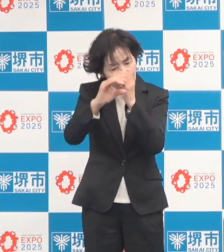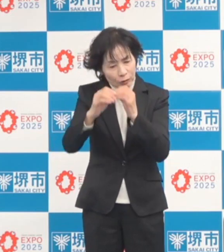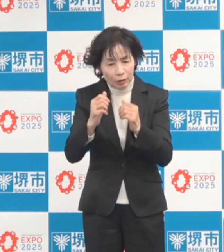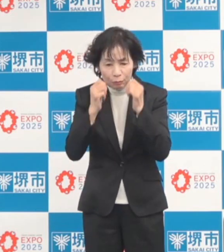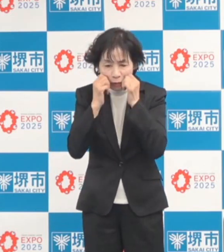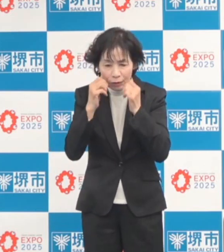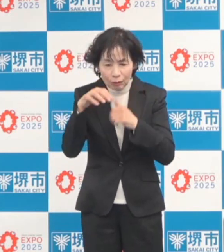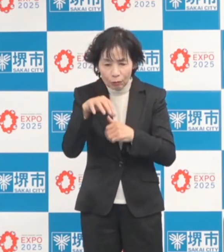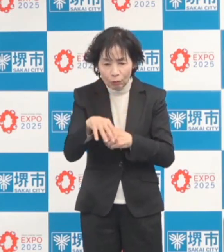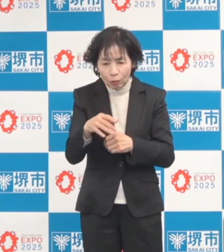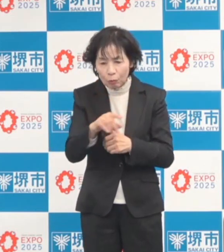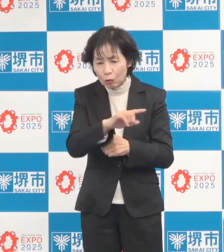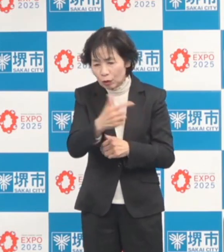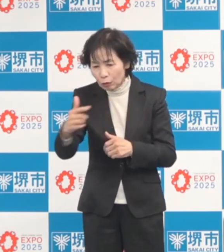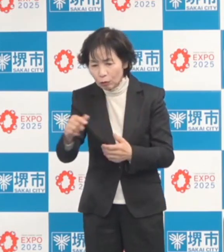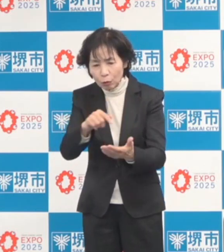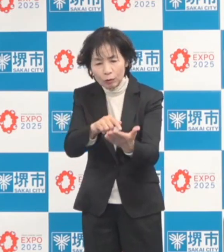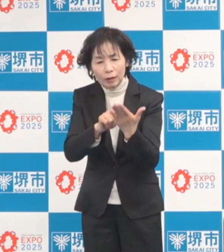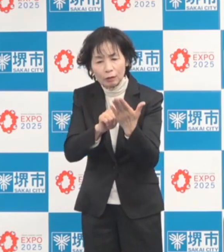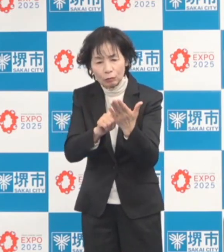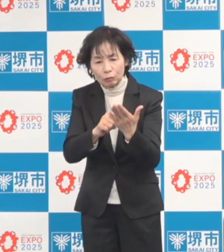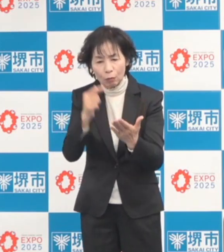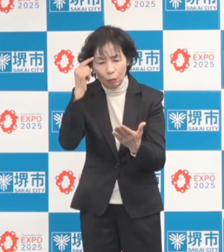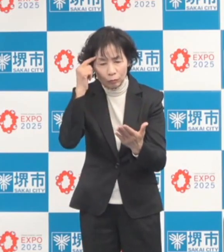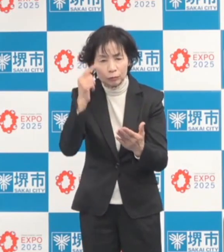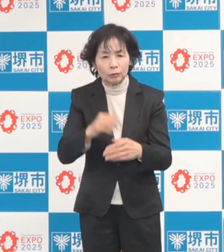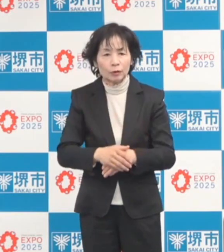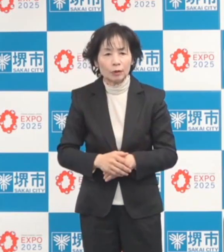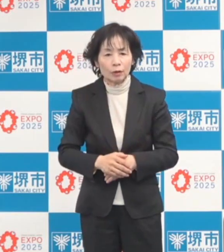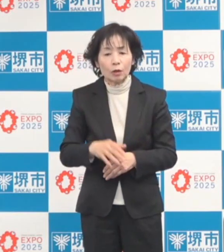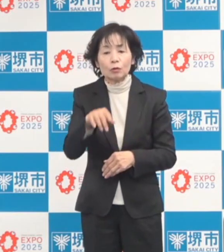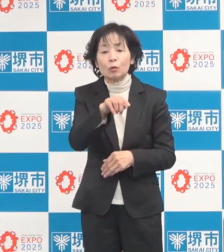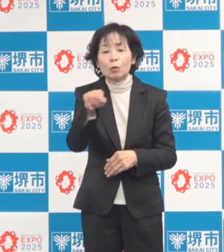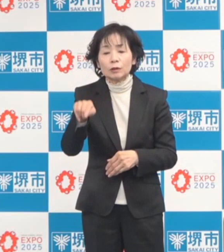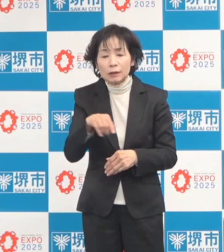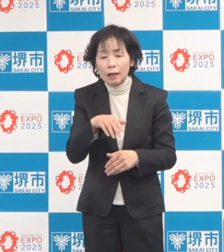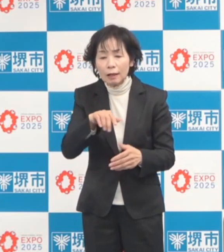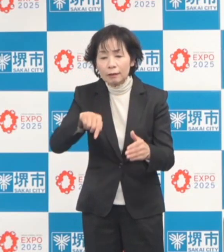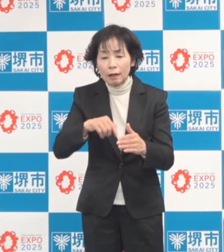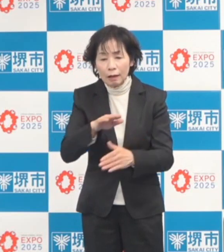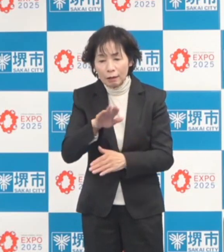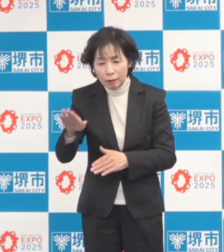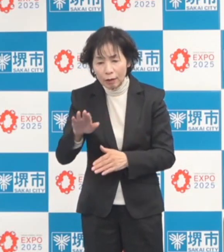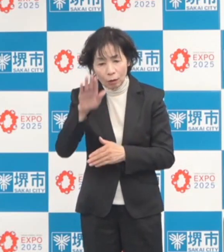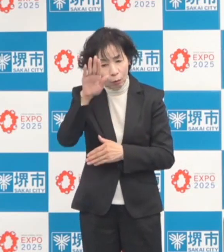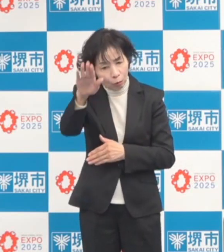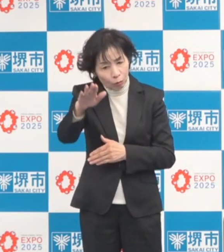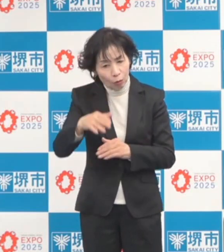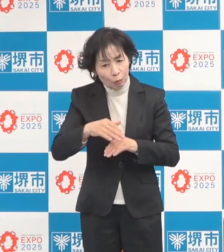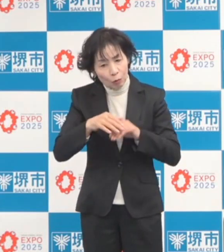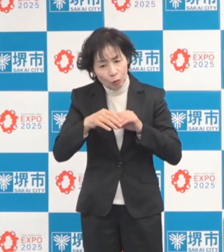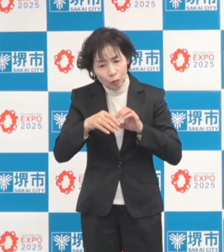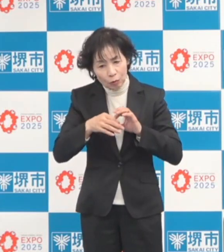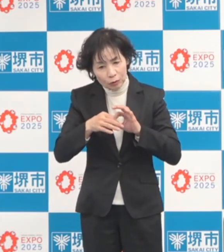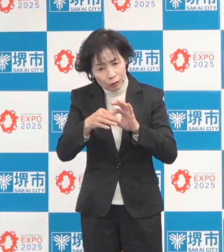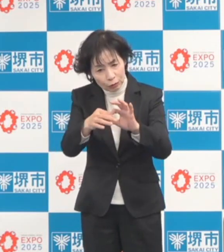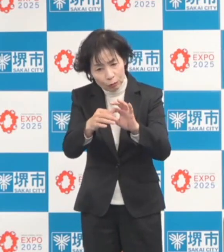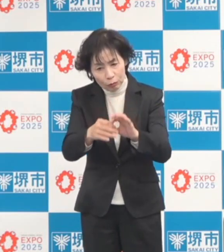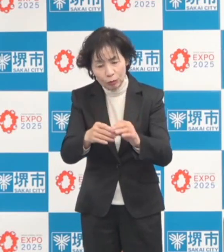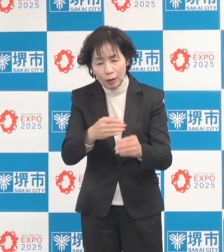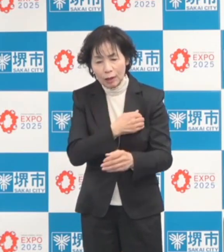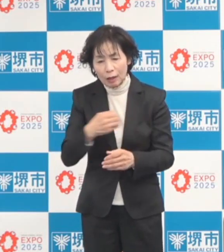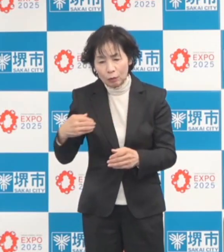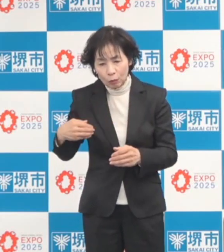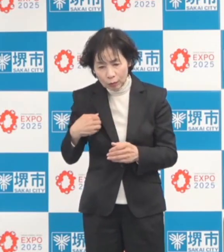いろいろ出てくるんだろうと思うんですけども、そうした中で今後も持続可能な